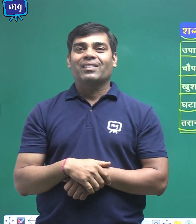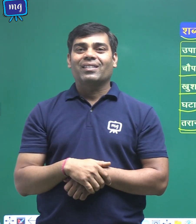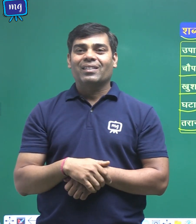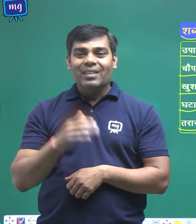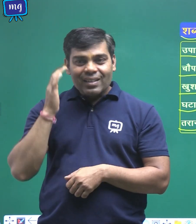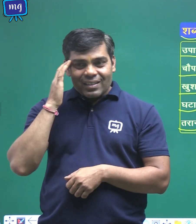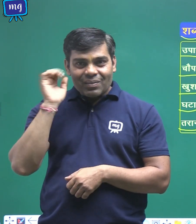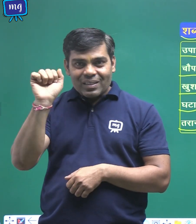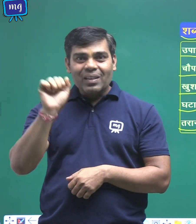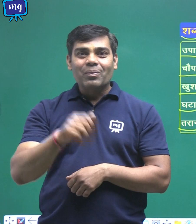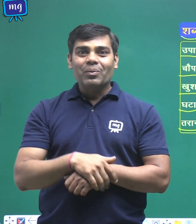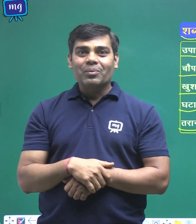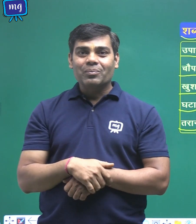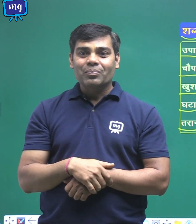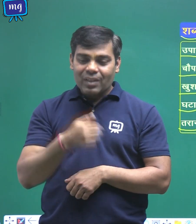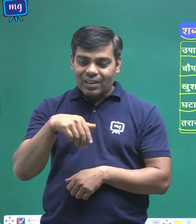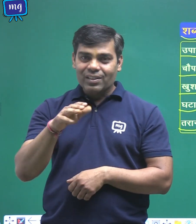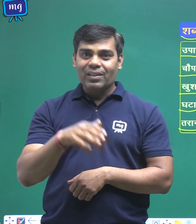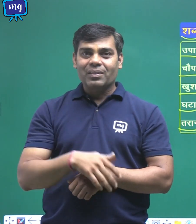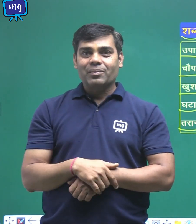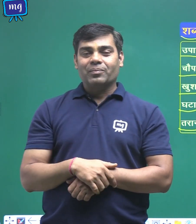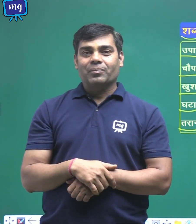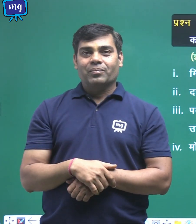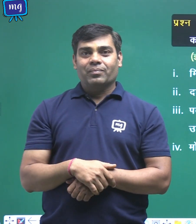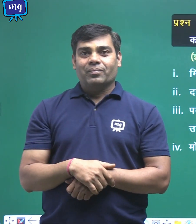समझ आया आपको? आगे चले।